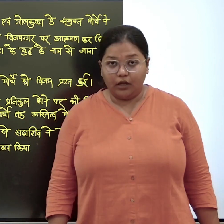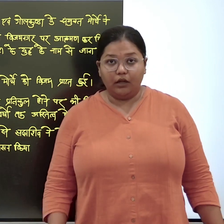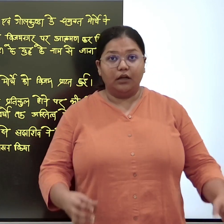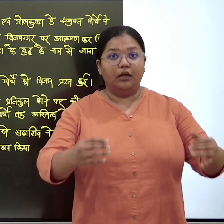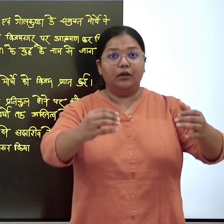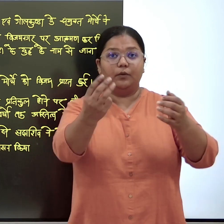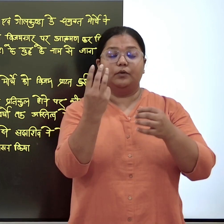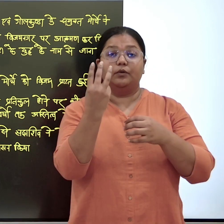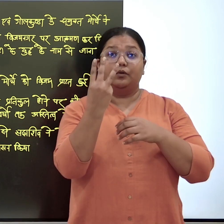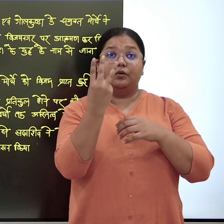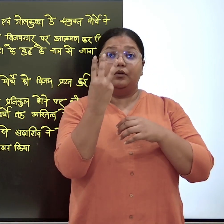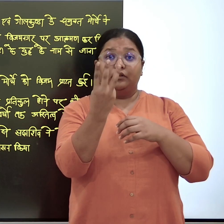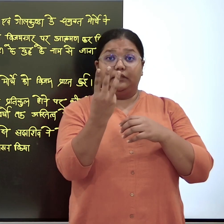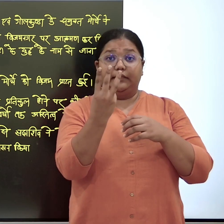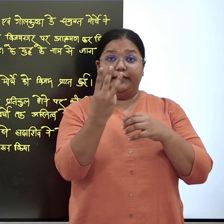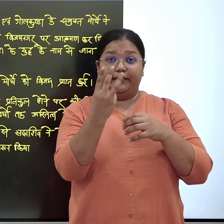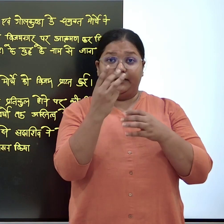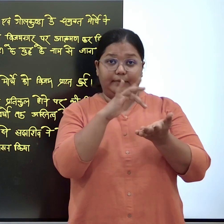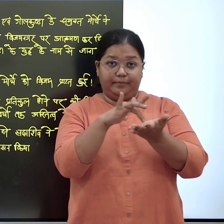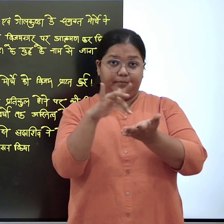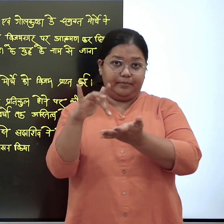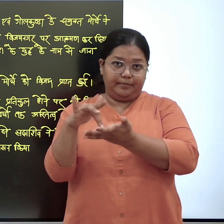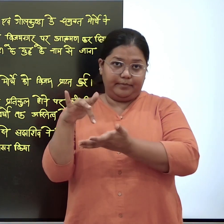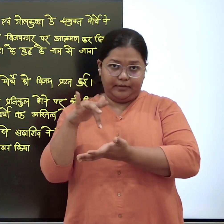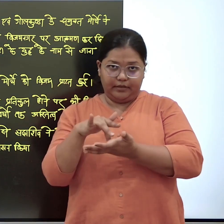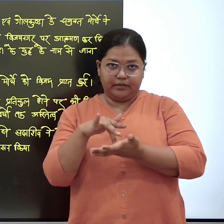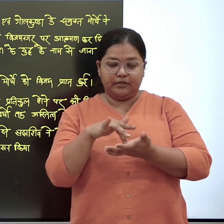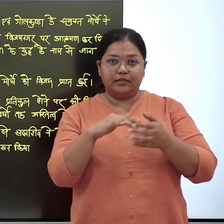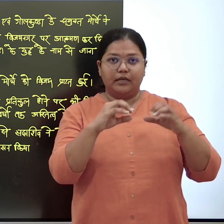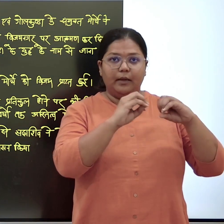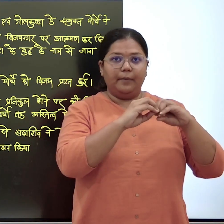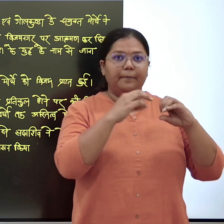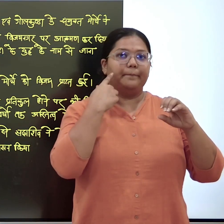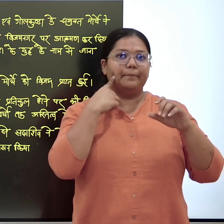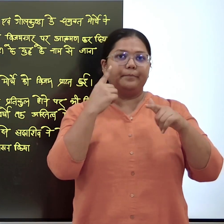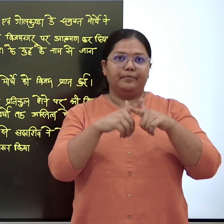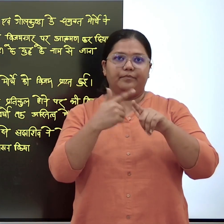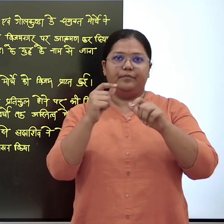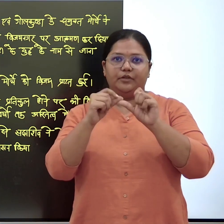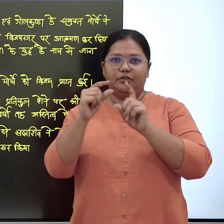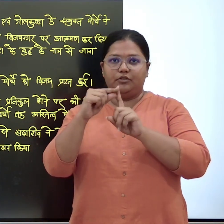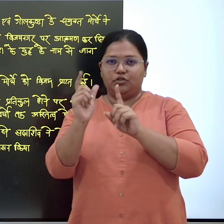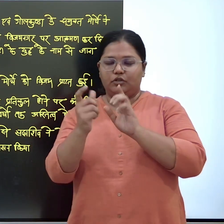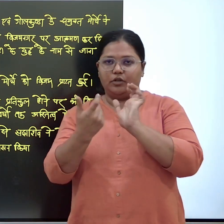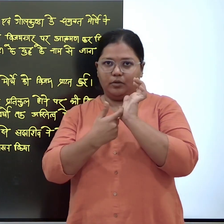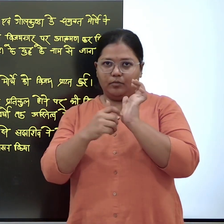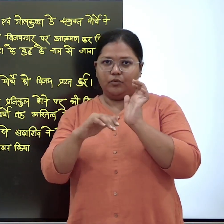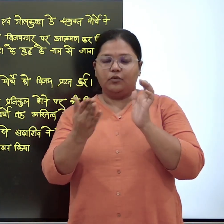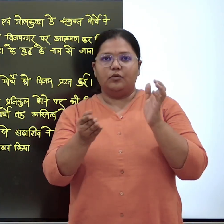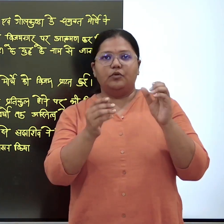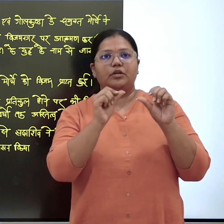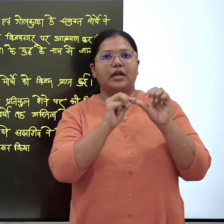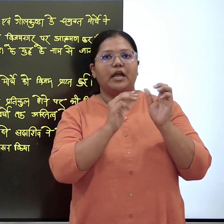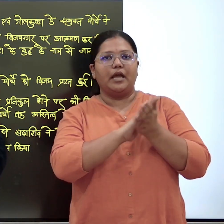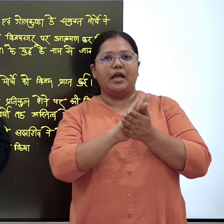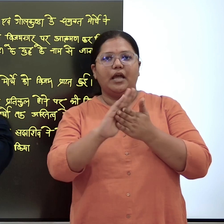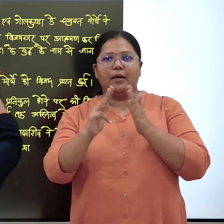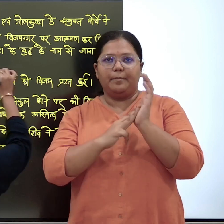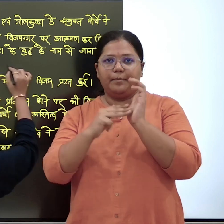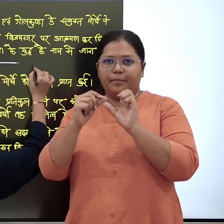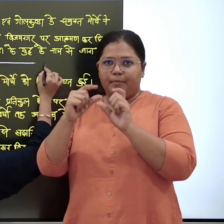पर आक्रमण कर लिया। ठीक है, विजयनगर पर आक्रमण कर लिया और इसी युद्ध को क्या कहते